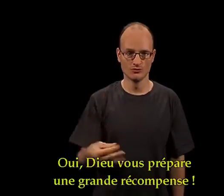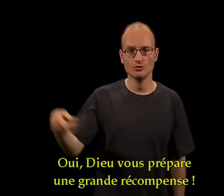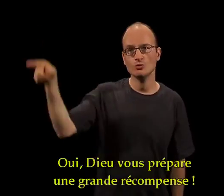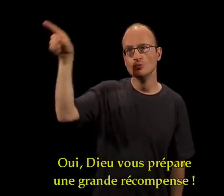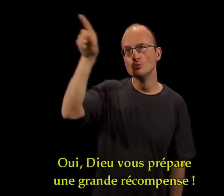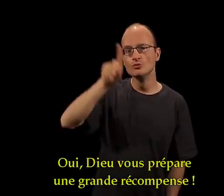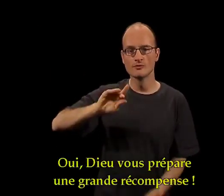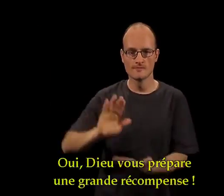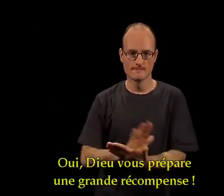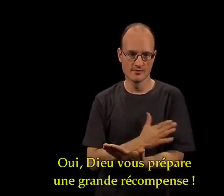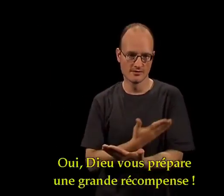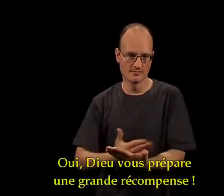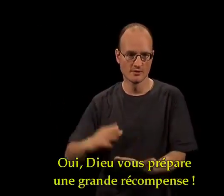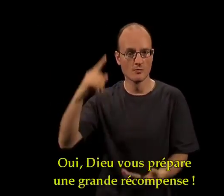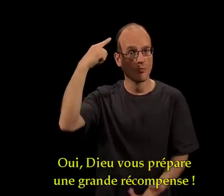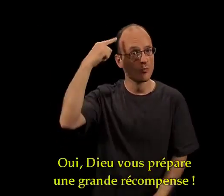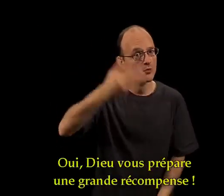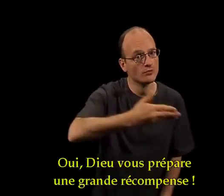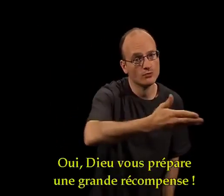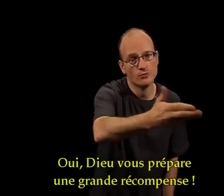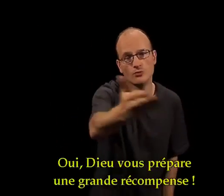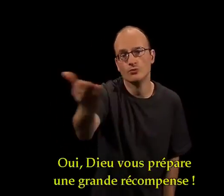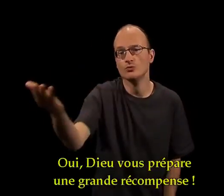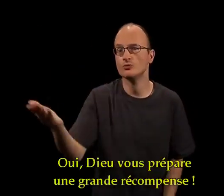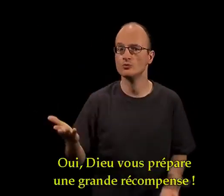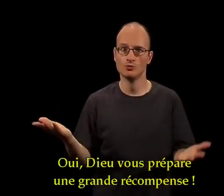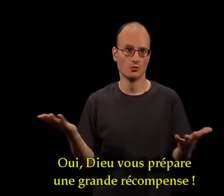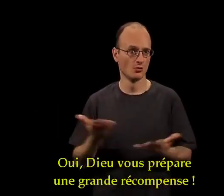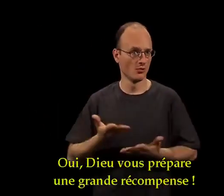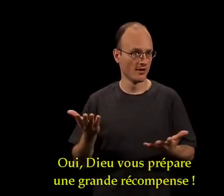Oui, Dieu vous prépare une grande récompense.